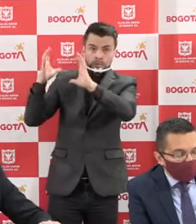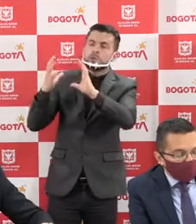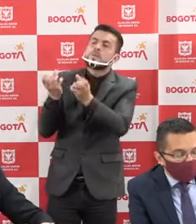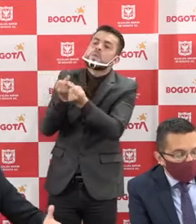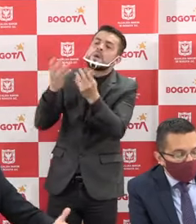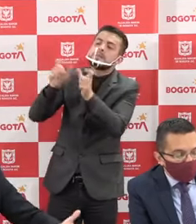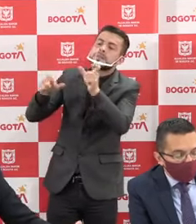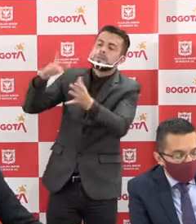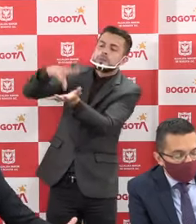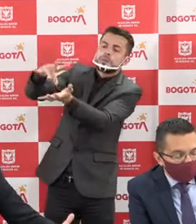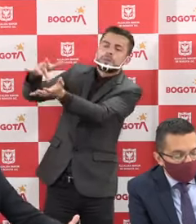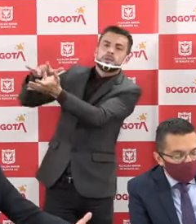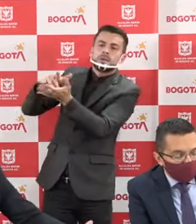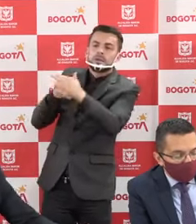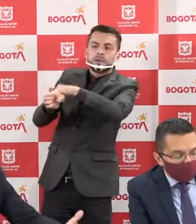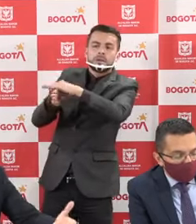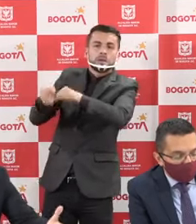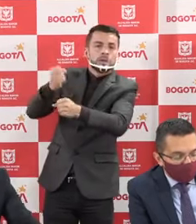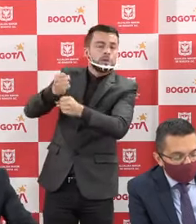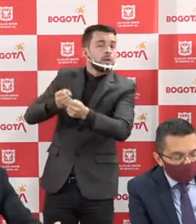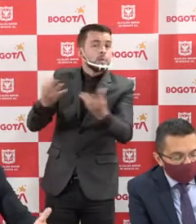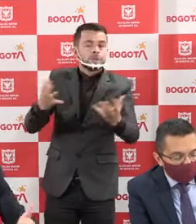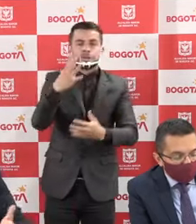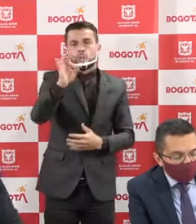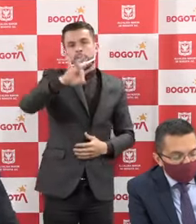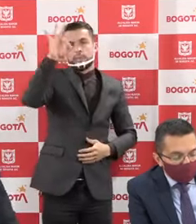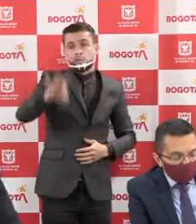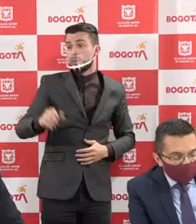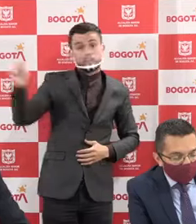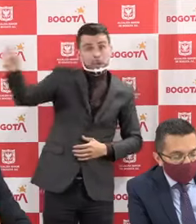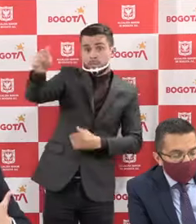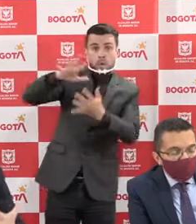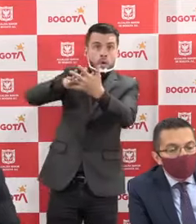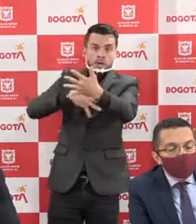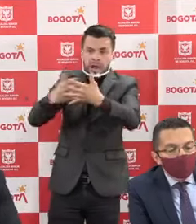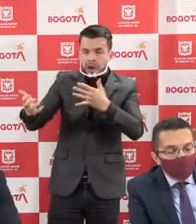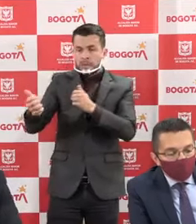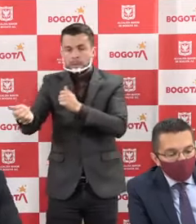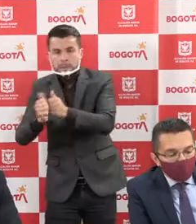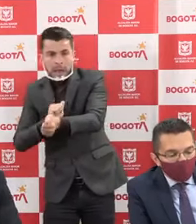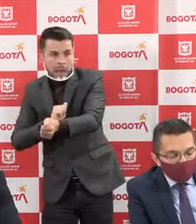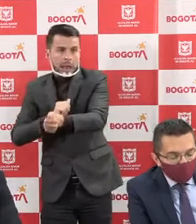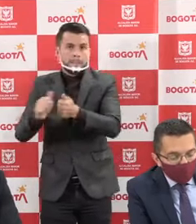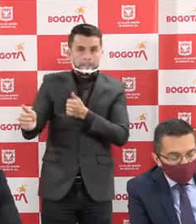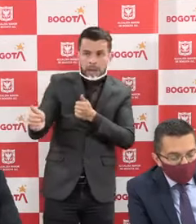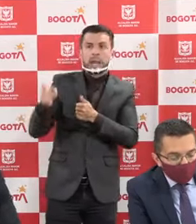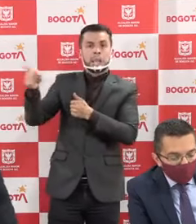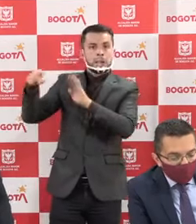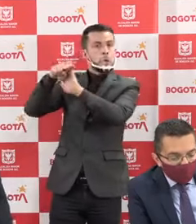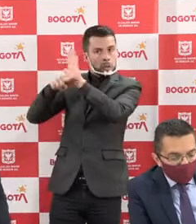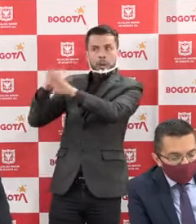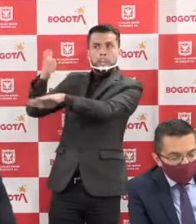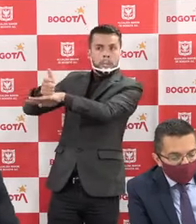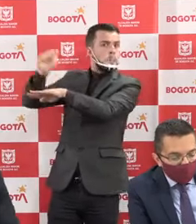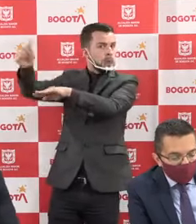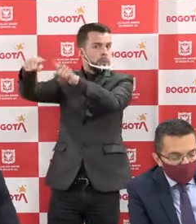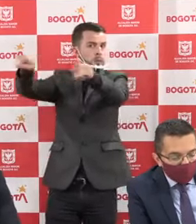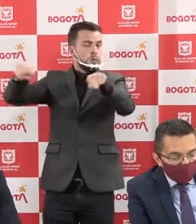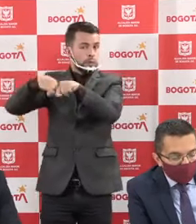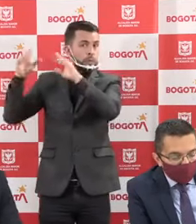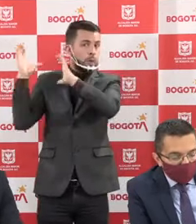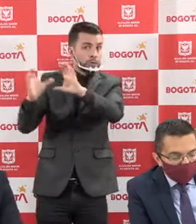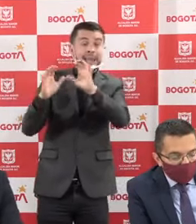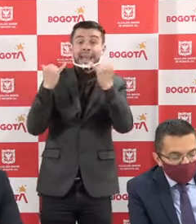ellos han establecido distintos mecanismos a través de pico y puesto otros controles que van a seguir operando en corabastos para que siga habiendo abastecimiento